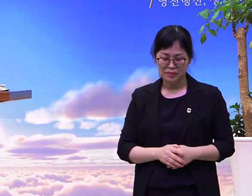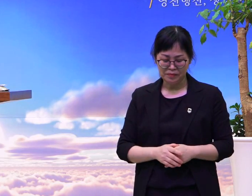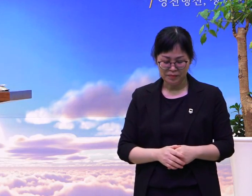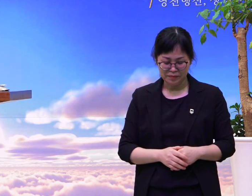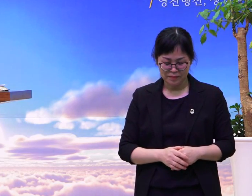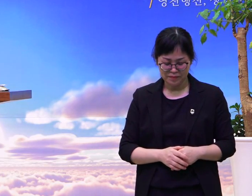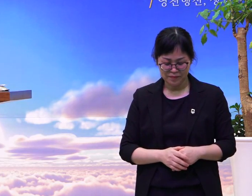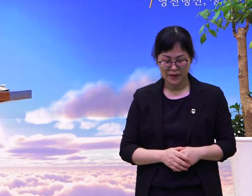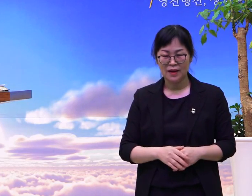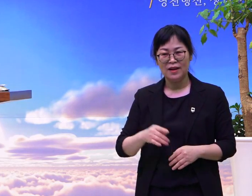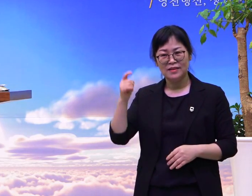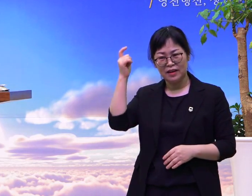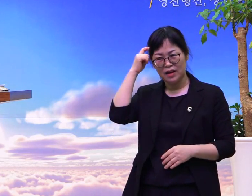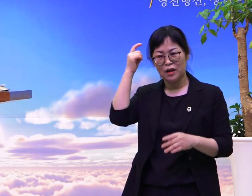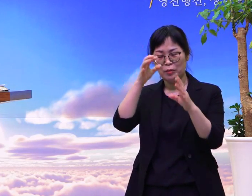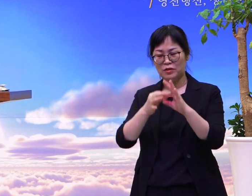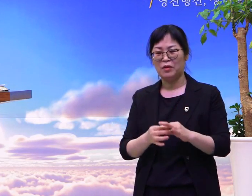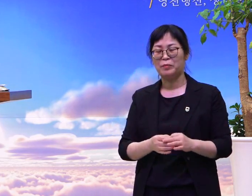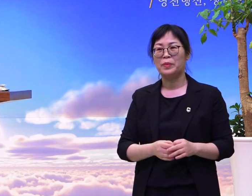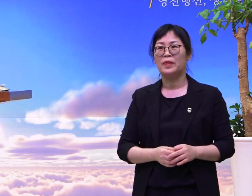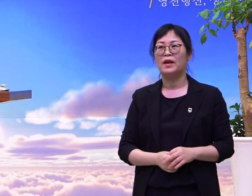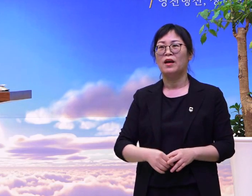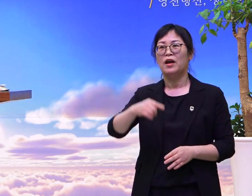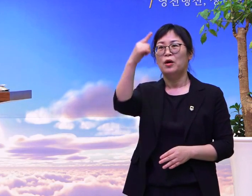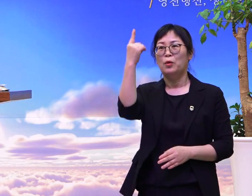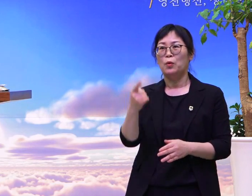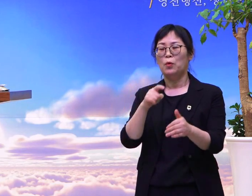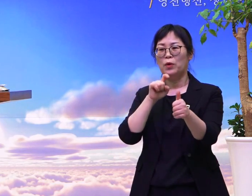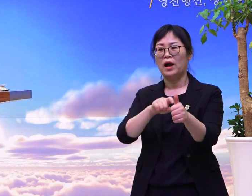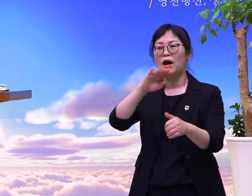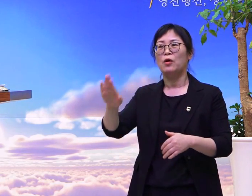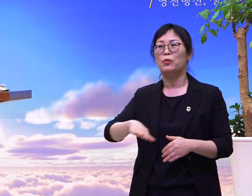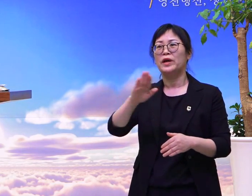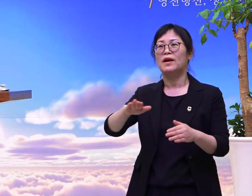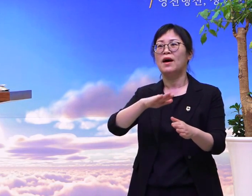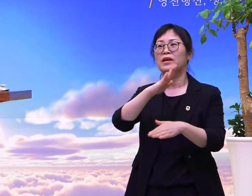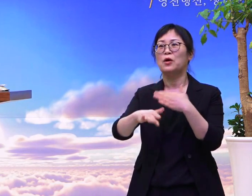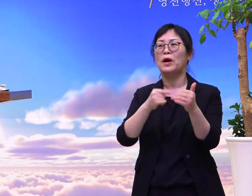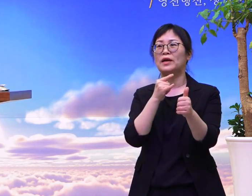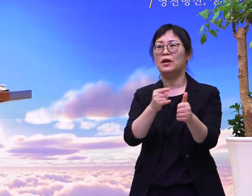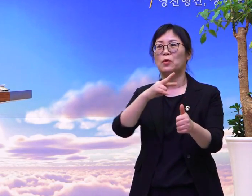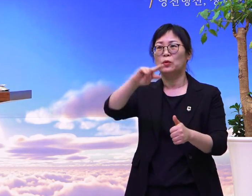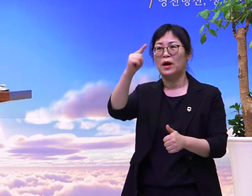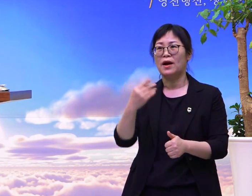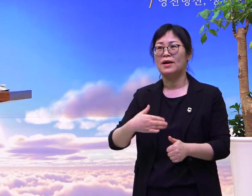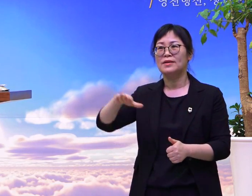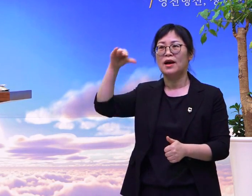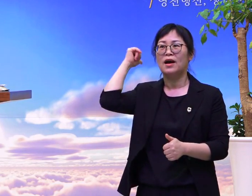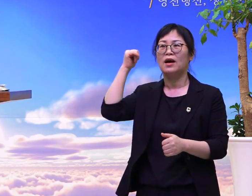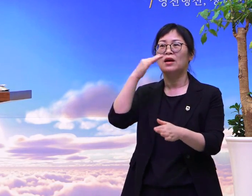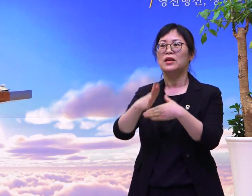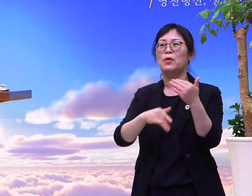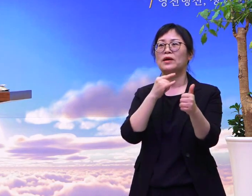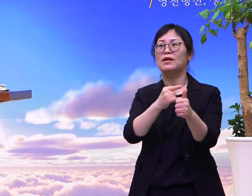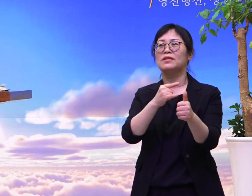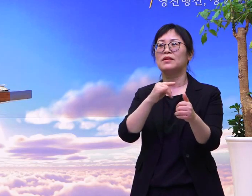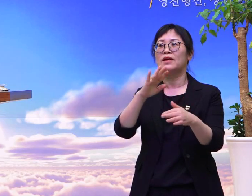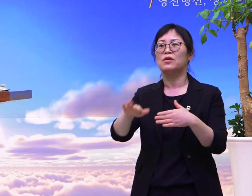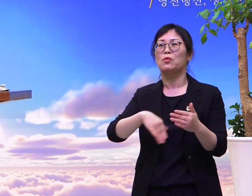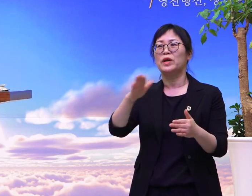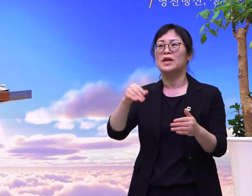한번 상상해 보시면서 읽어보겠습니다. 시작. 오라, 우리가 여호와께로 돌아가자.